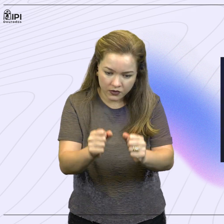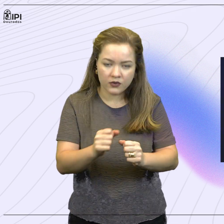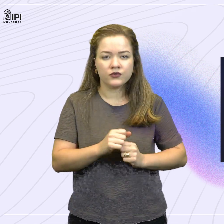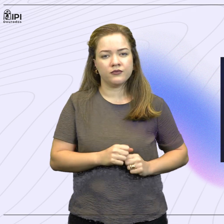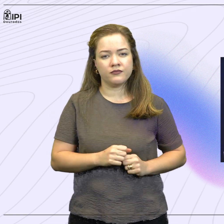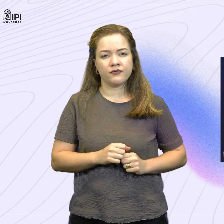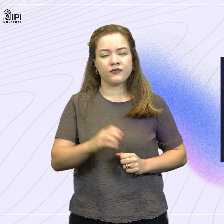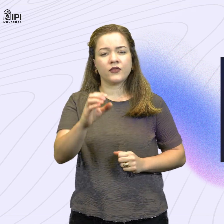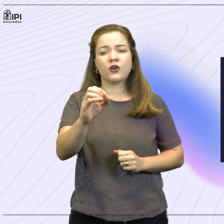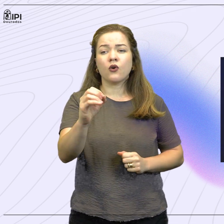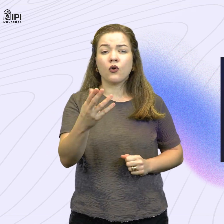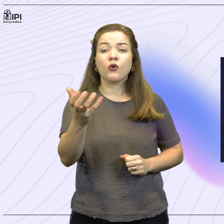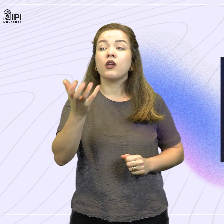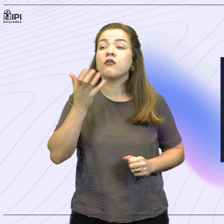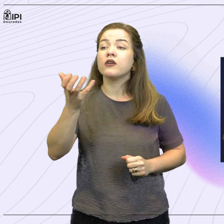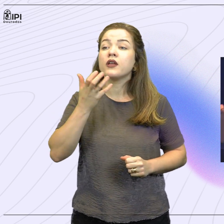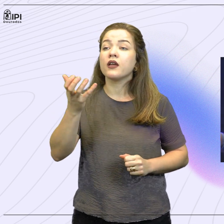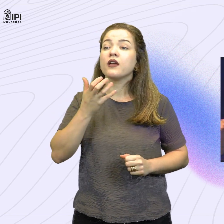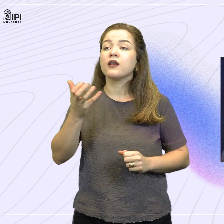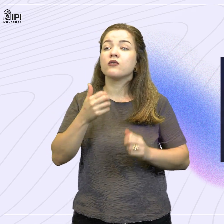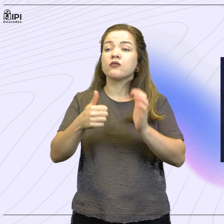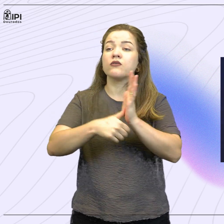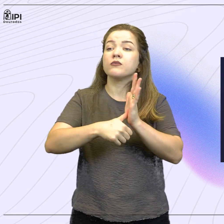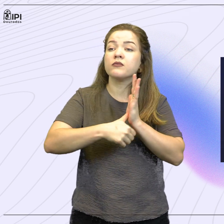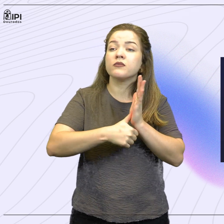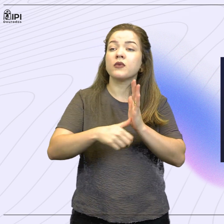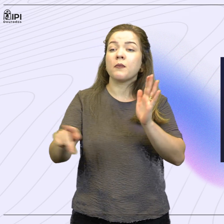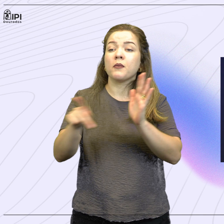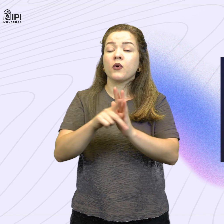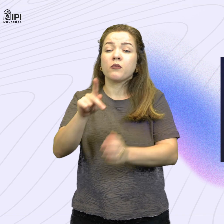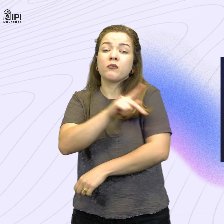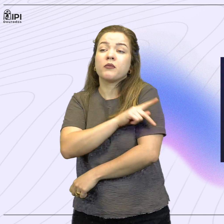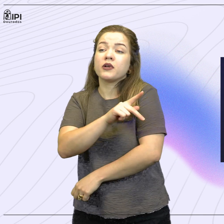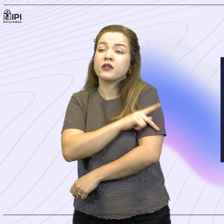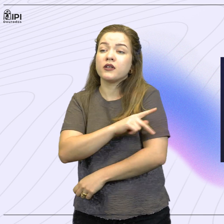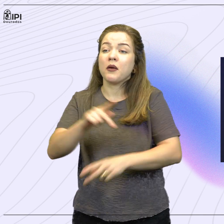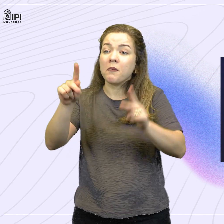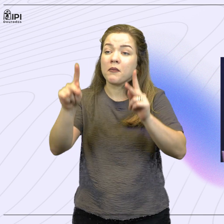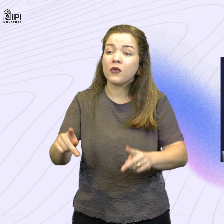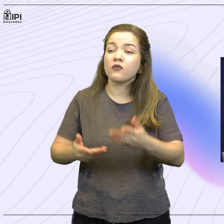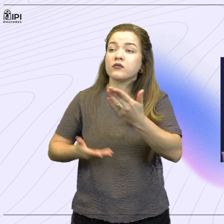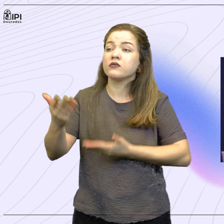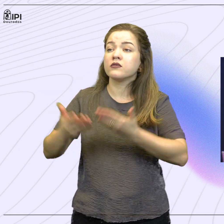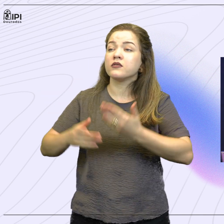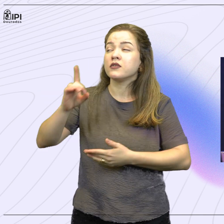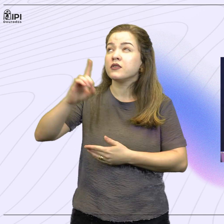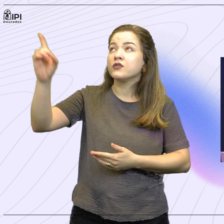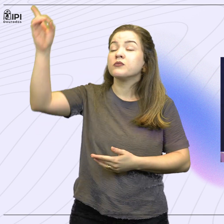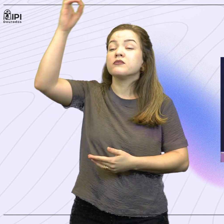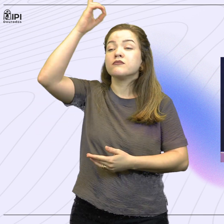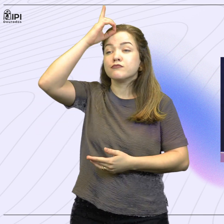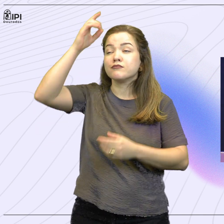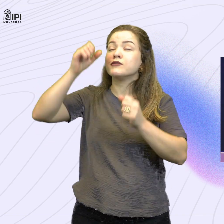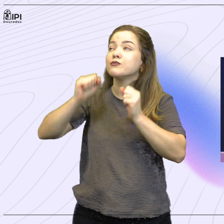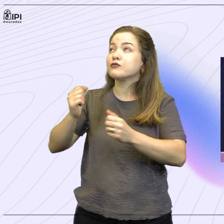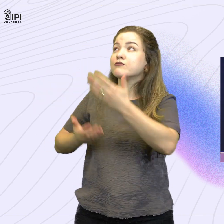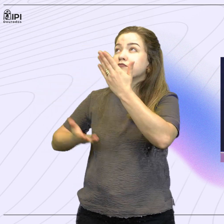pertenço à IPI de Dourados, eu faço parte desse povo servidor, e Deus me deu dons para que eu possa servir ao